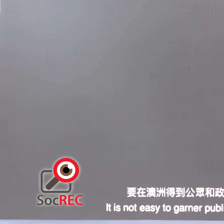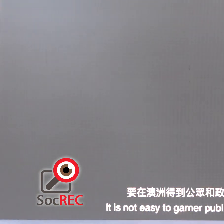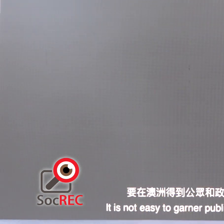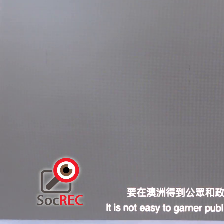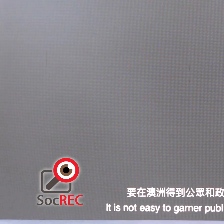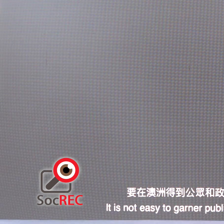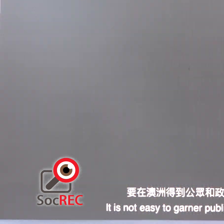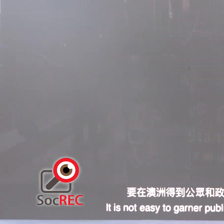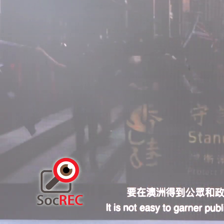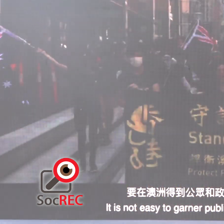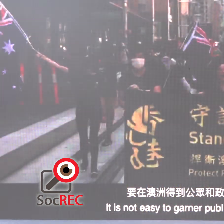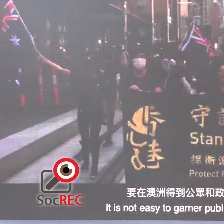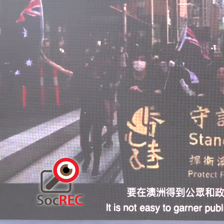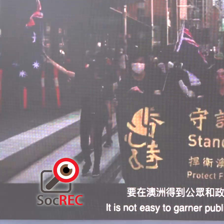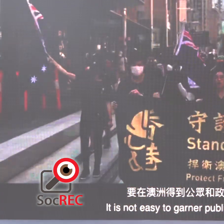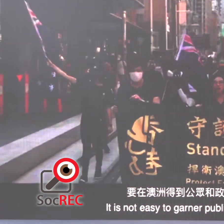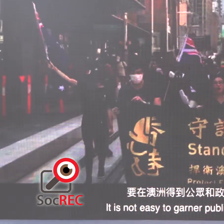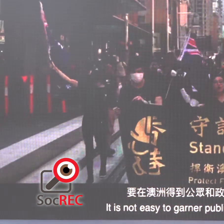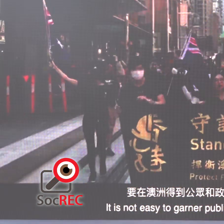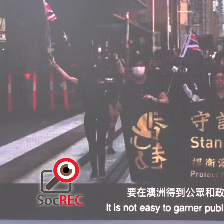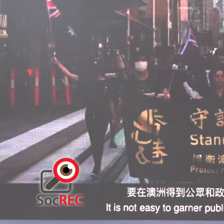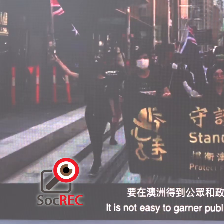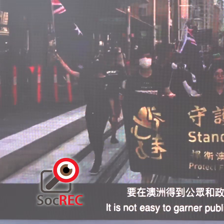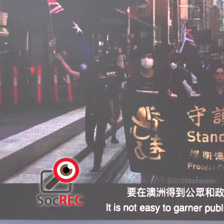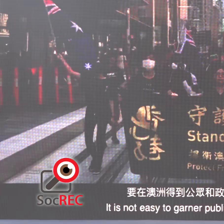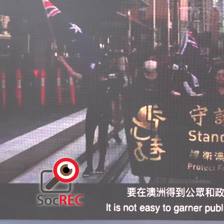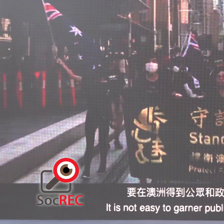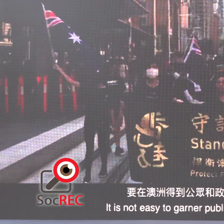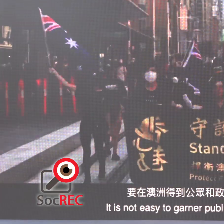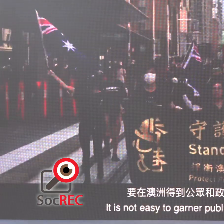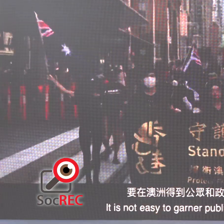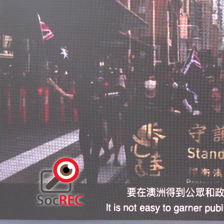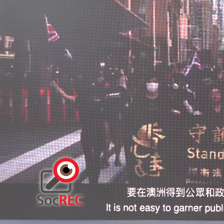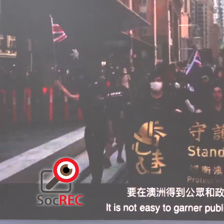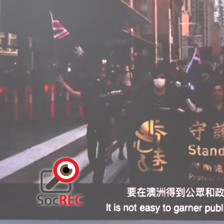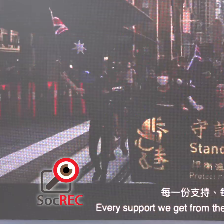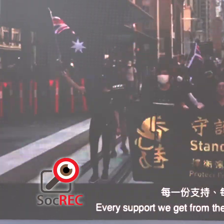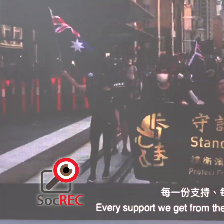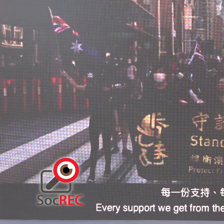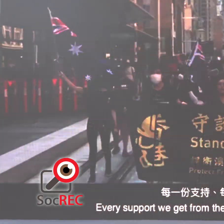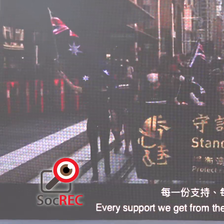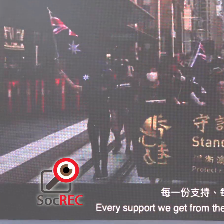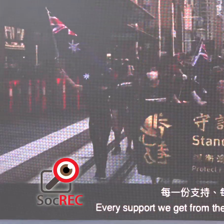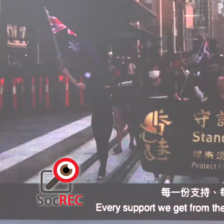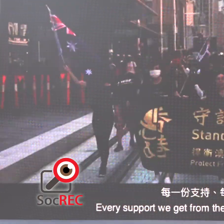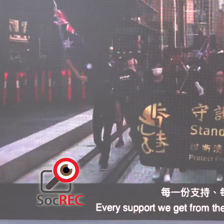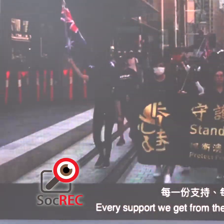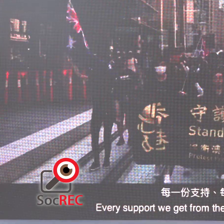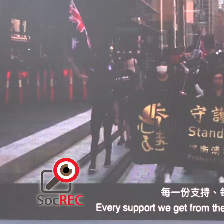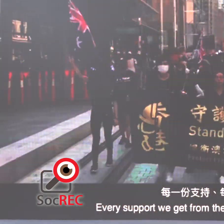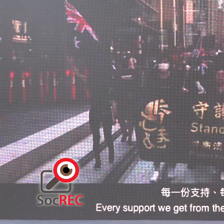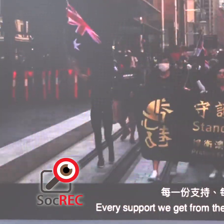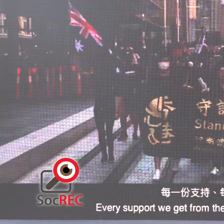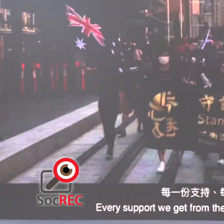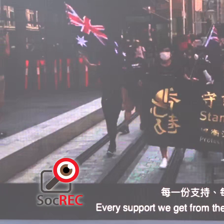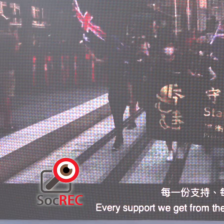要在澳洲得到公眾和政治人物的支持並不是一件容易的事，每一份支持每一句加油